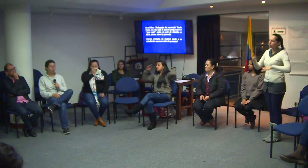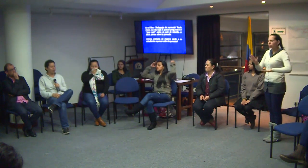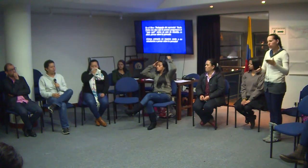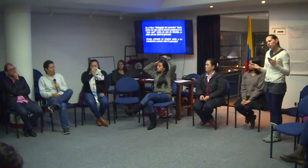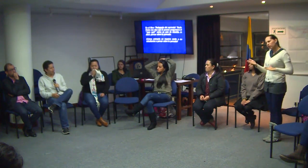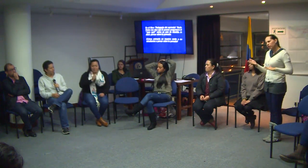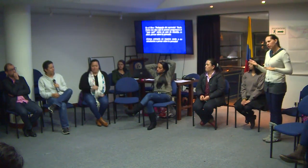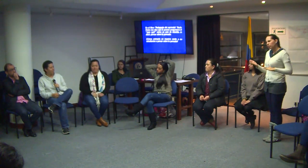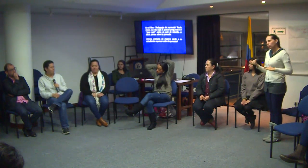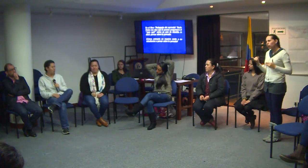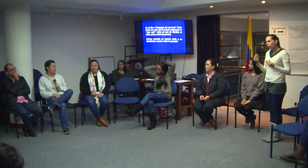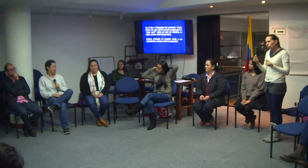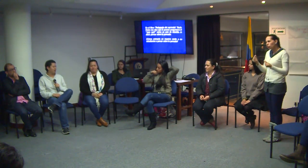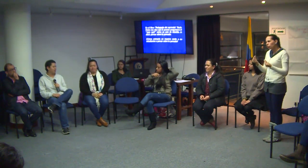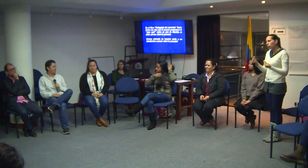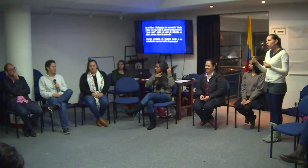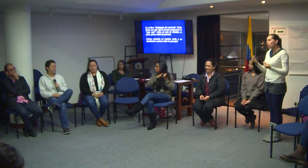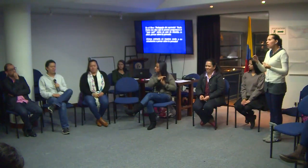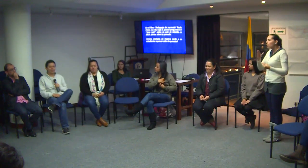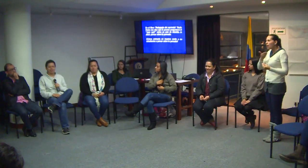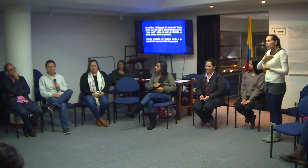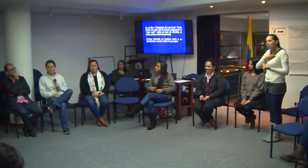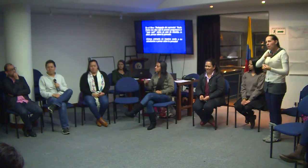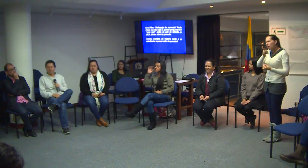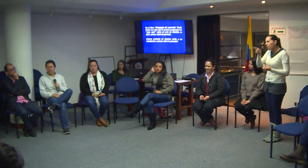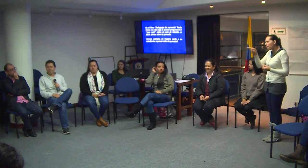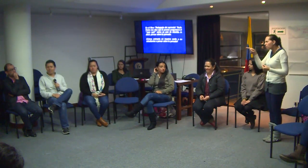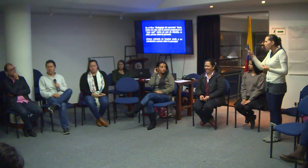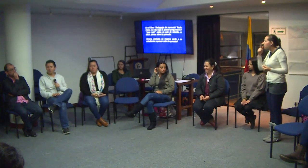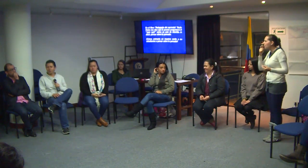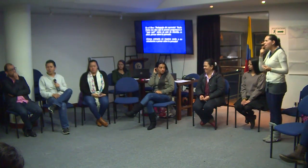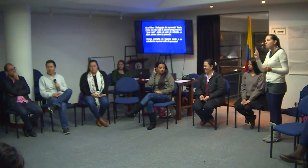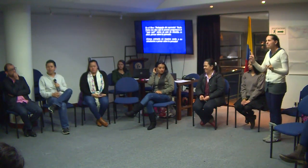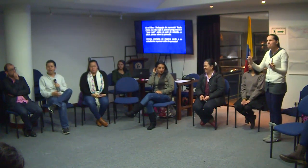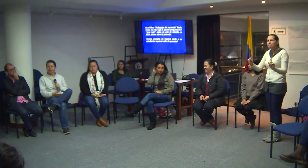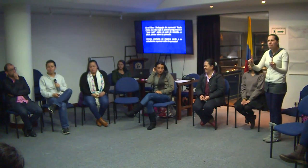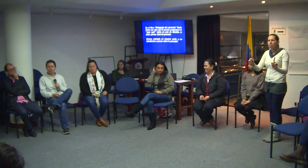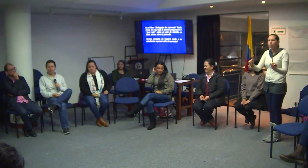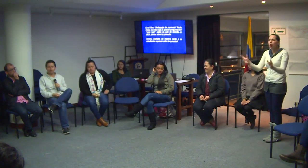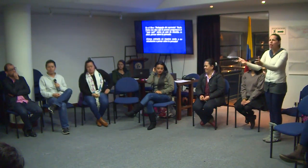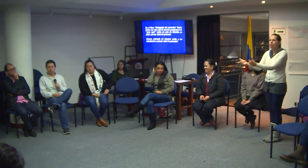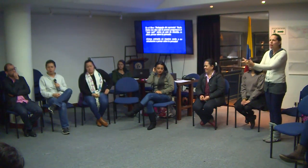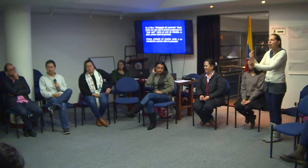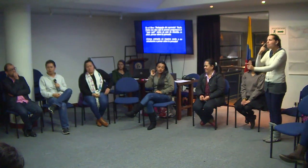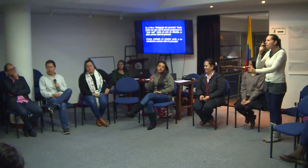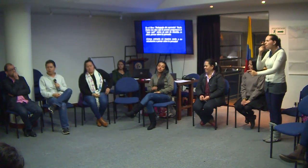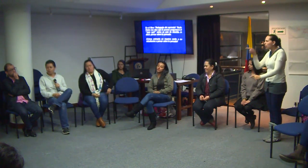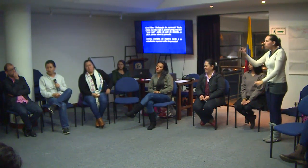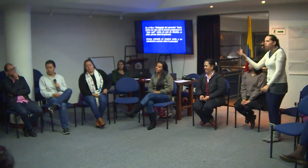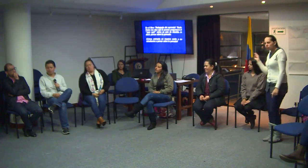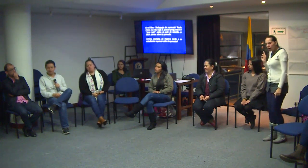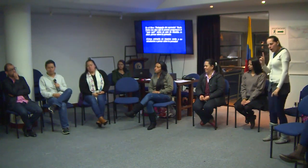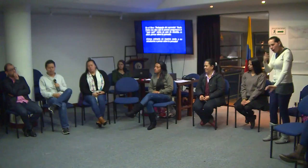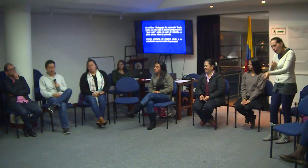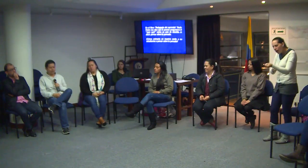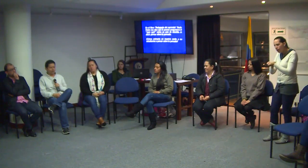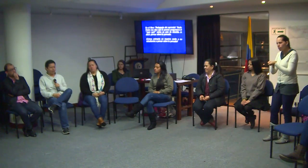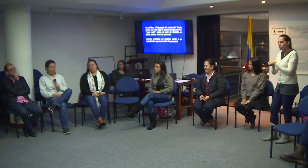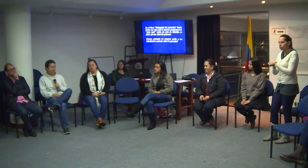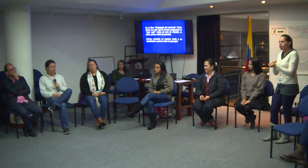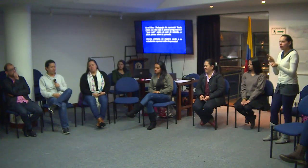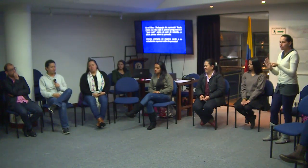tienen mucha mamá y poco papá. Y yo entro a tratar de apoyar esa figura en los estudiantes.